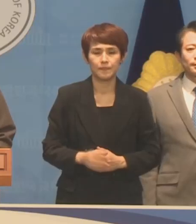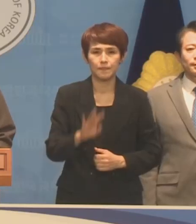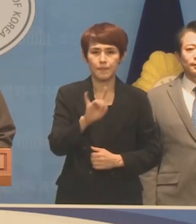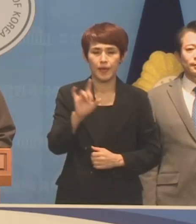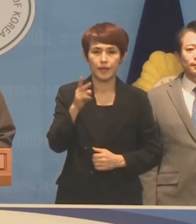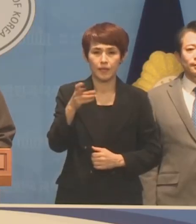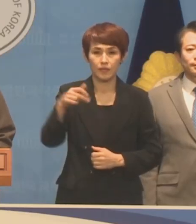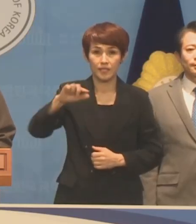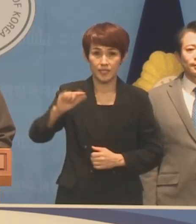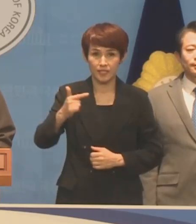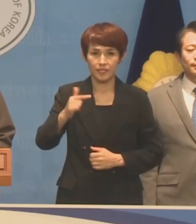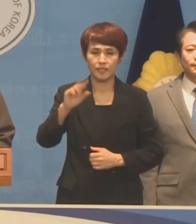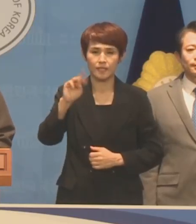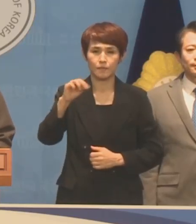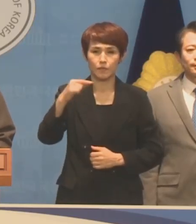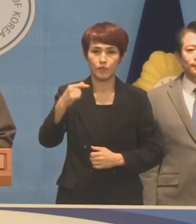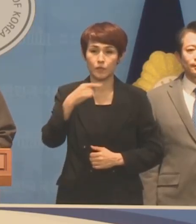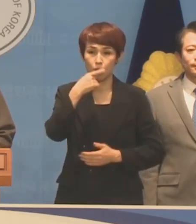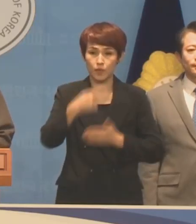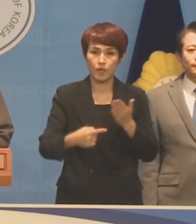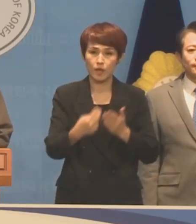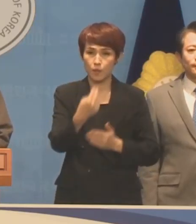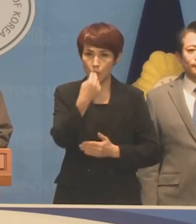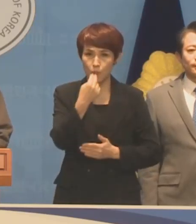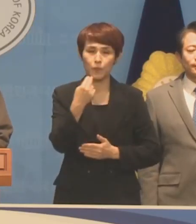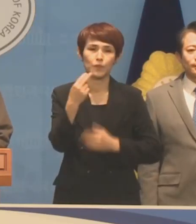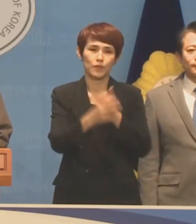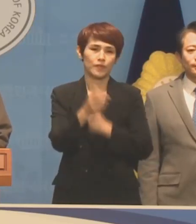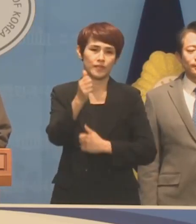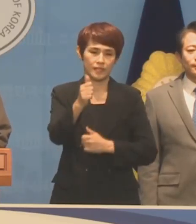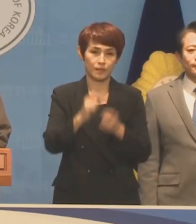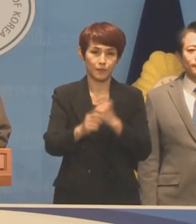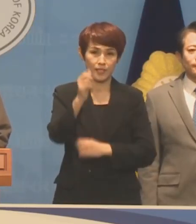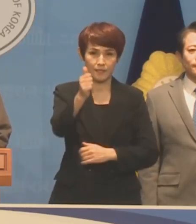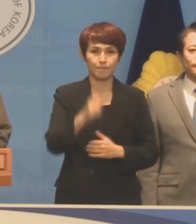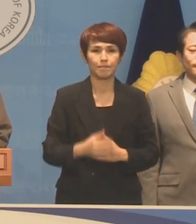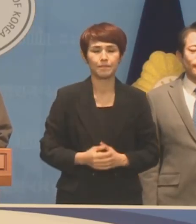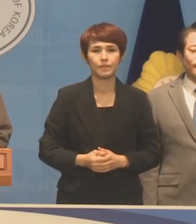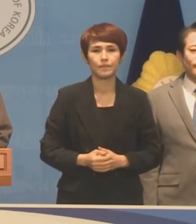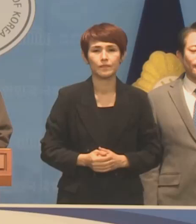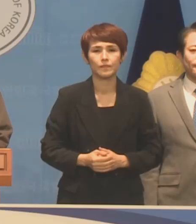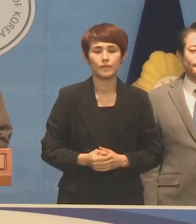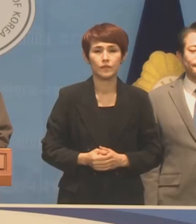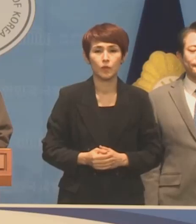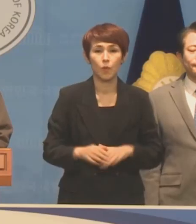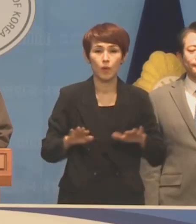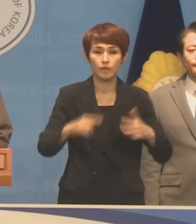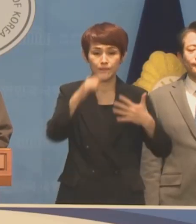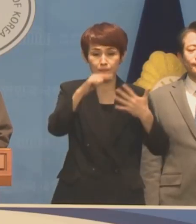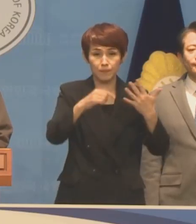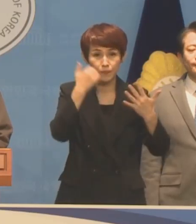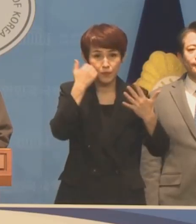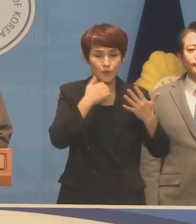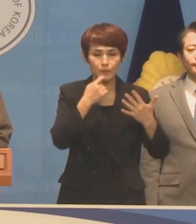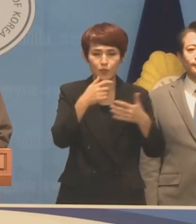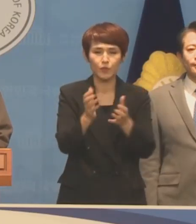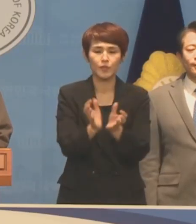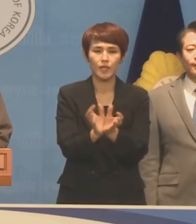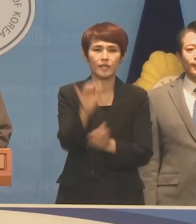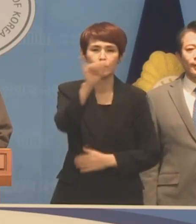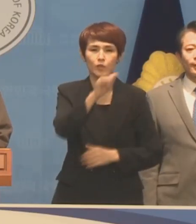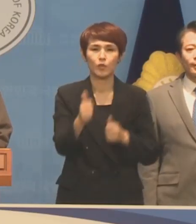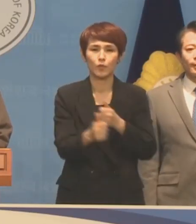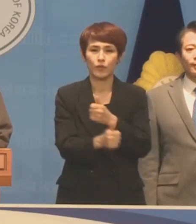배영진 MG손해보험 지부장님 참석하셨습니다. 기자회견 순서는 이번 현안에 대해서 더불어민주당